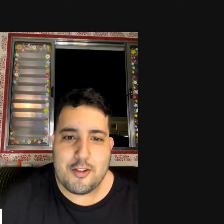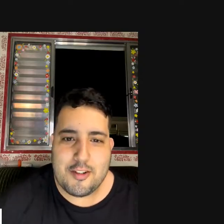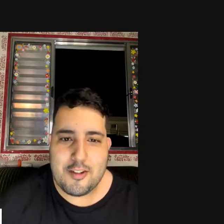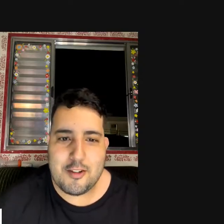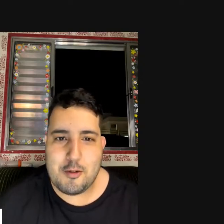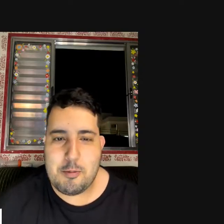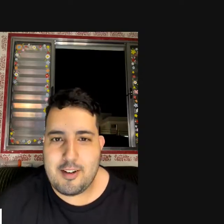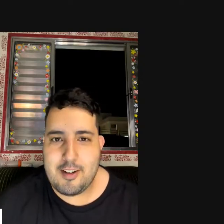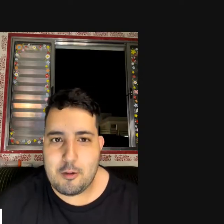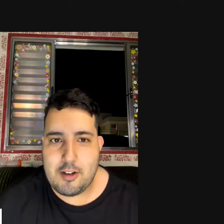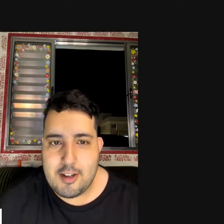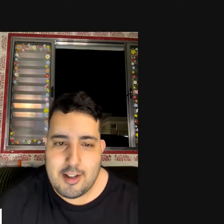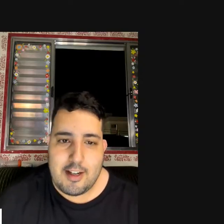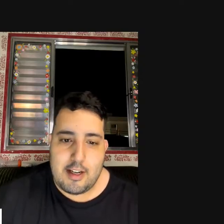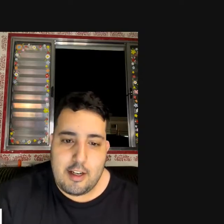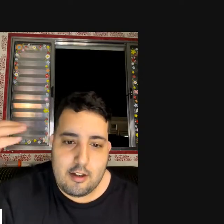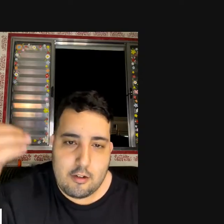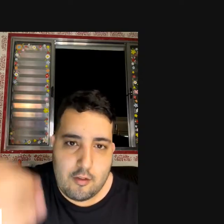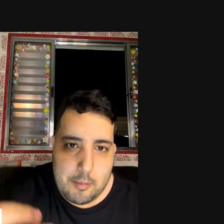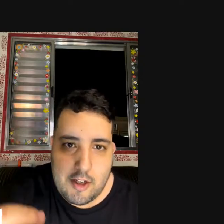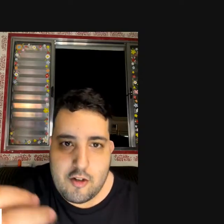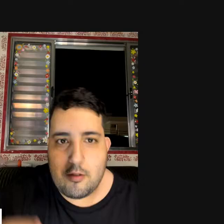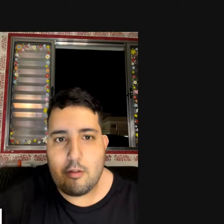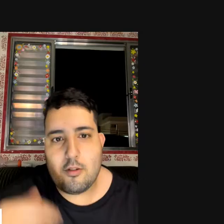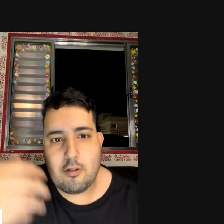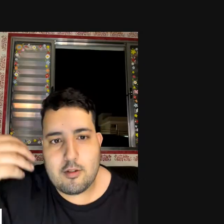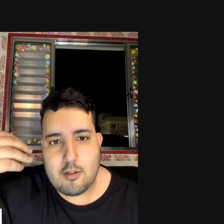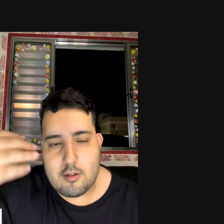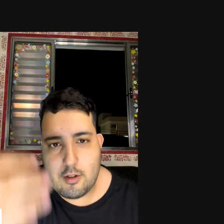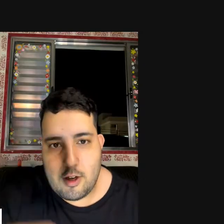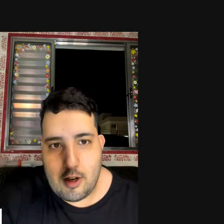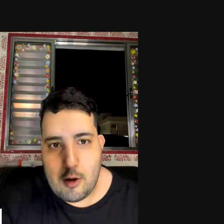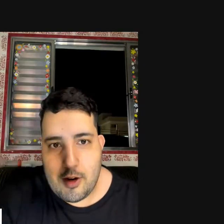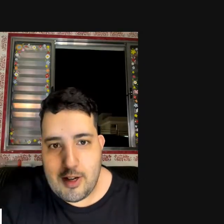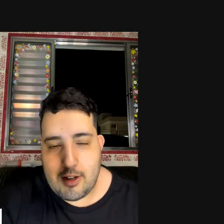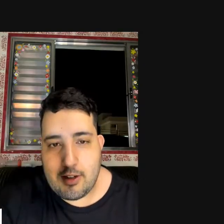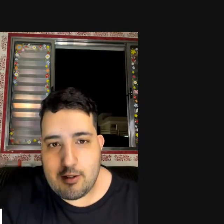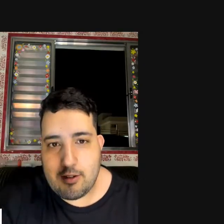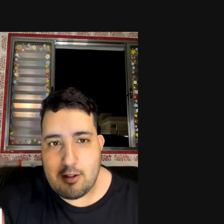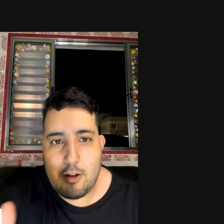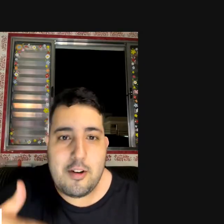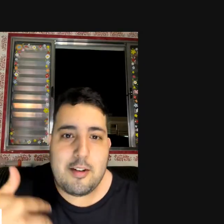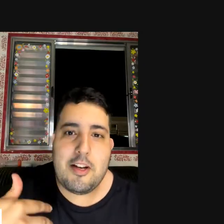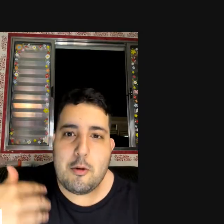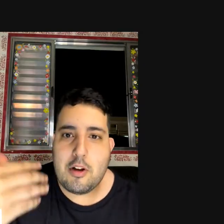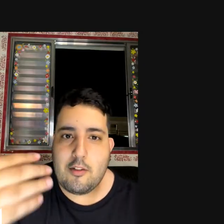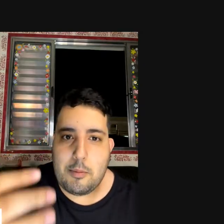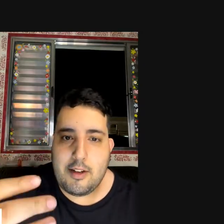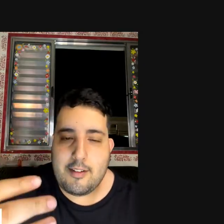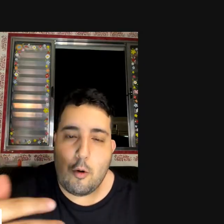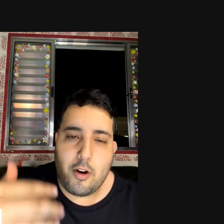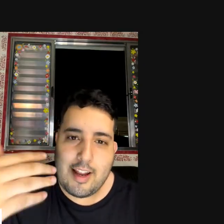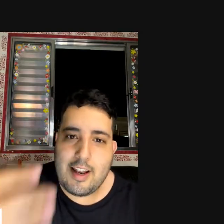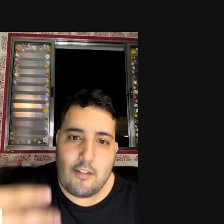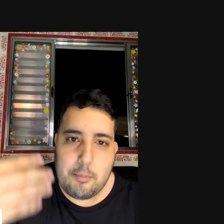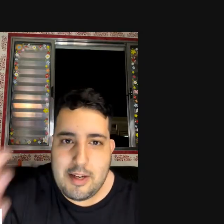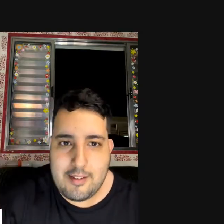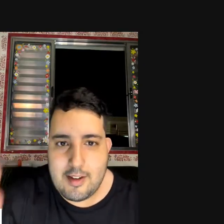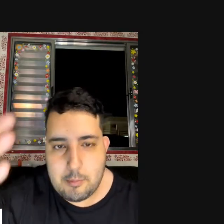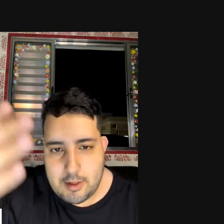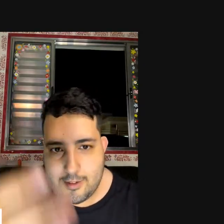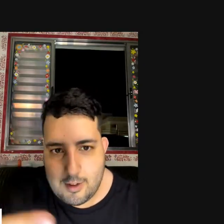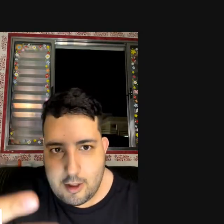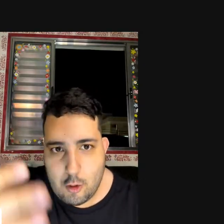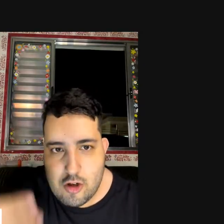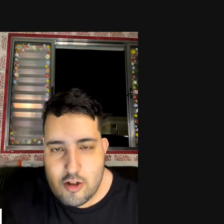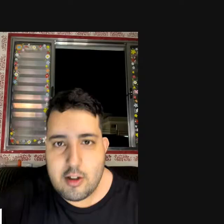do Barcelona e, novamente, eu ainda não recebi nenhum Live Pix. Qualquer Live Pix